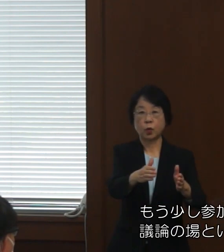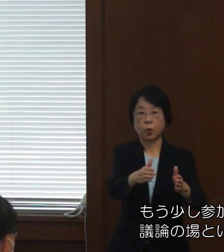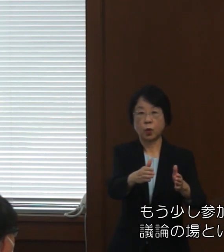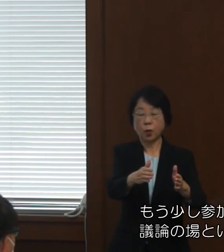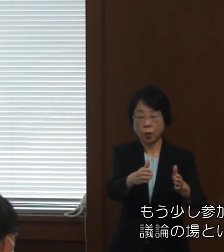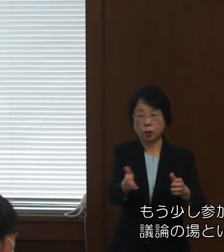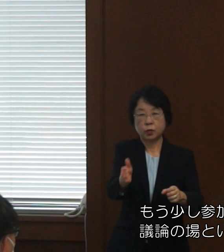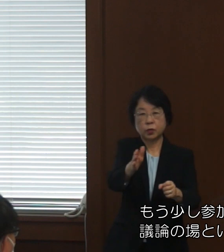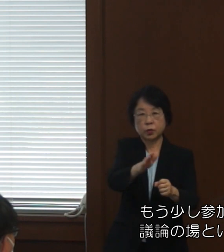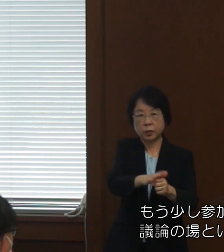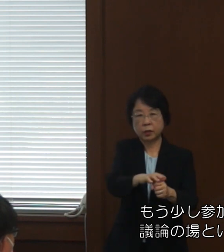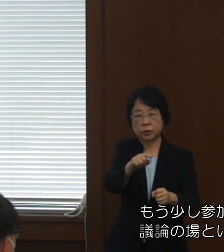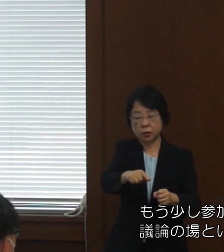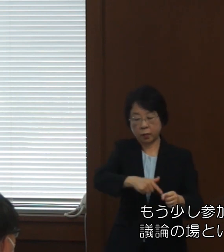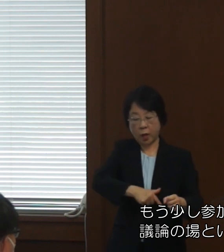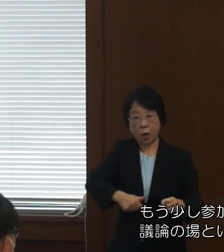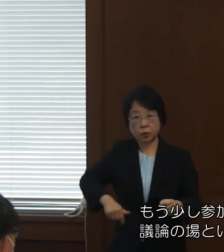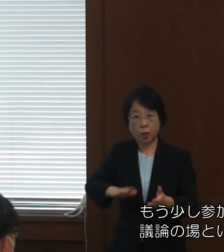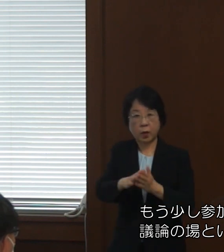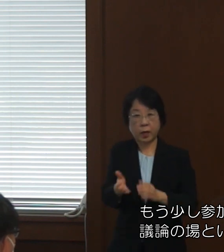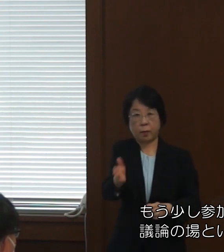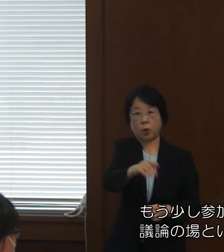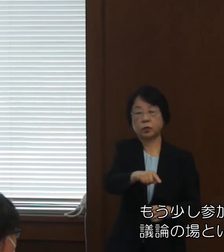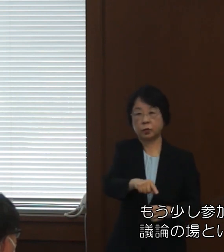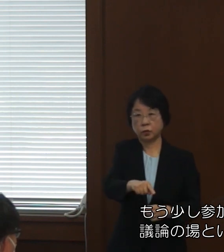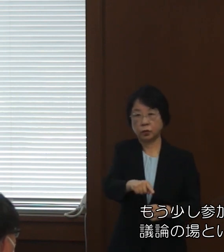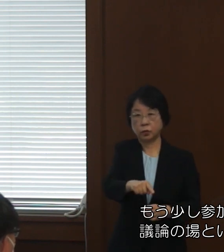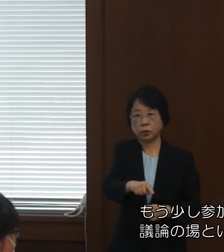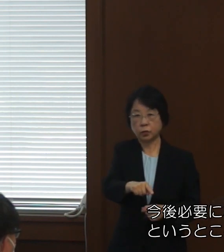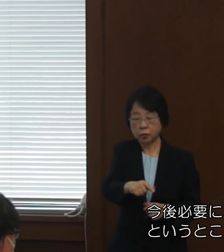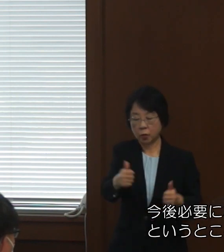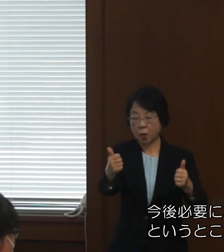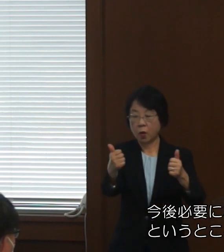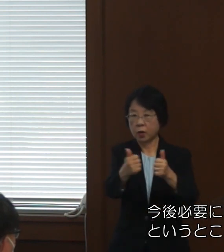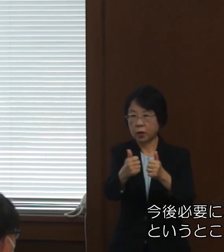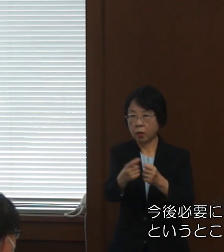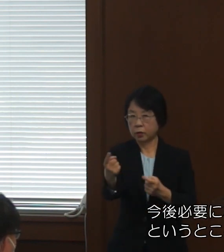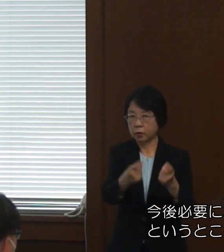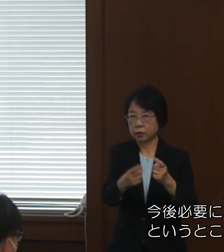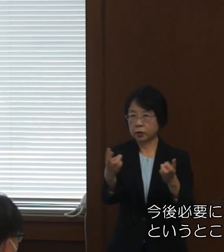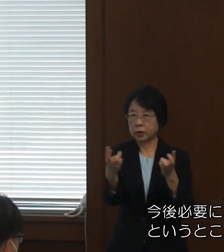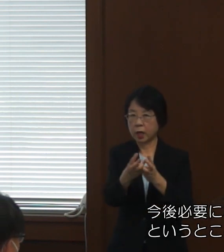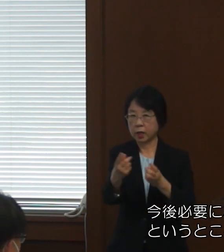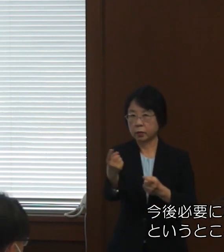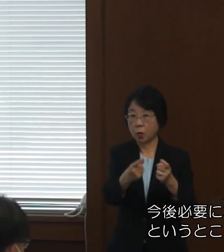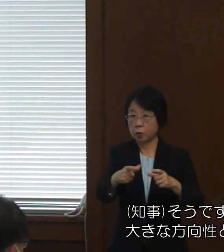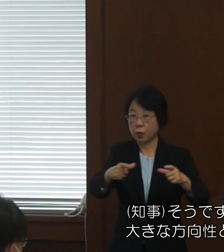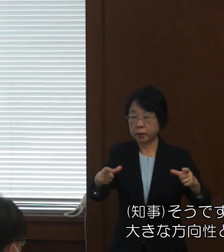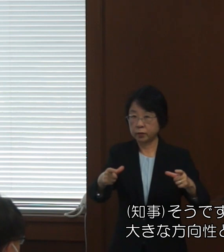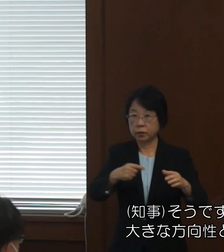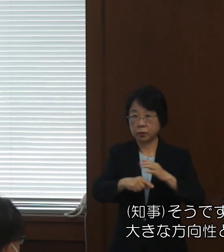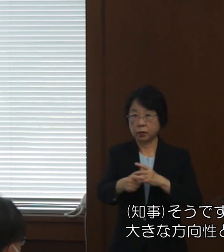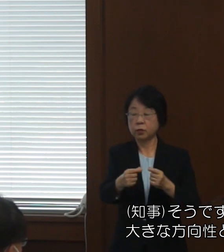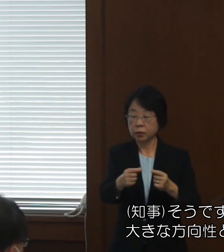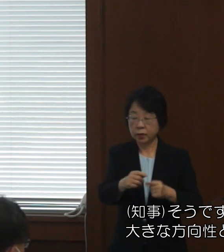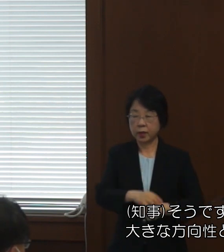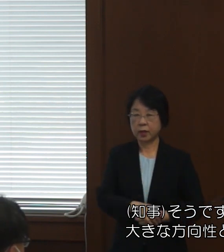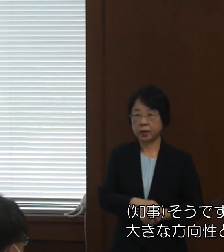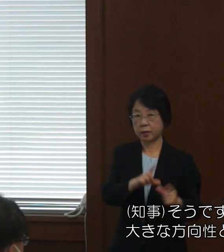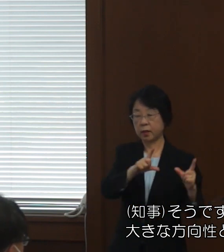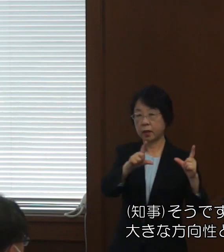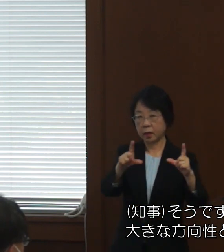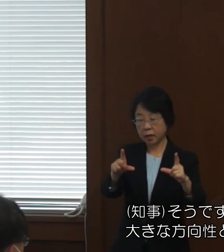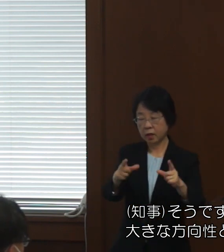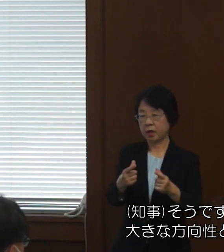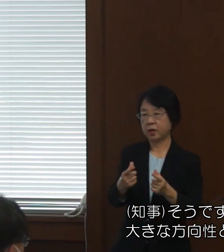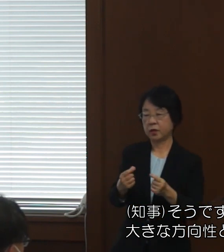もう少しこう参加者プレイヤーを増やした形での議論の場っていうのは今後必要になってくるかどうかというところでしょうそうですねそれに